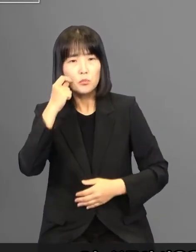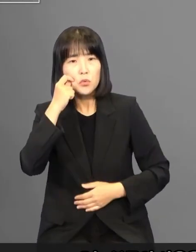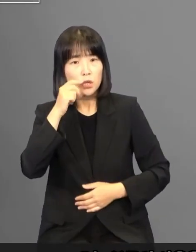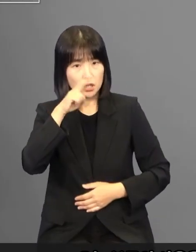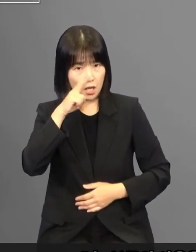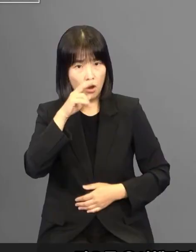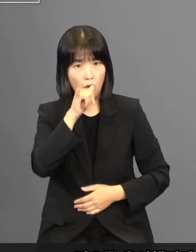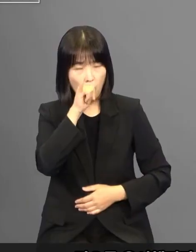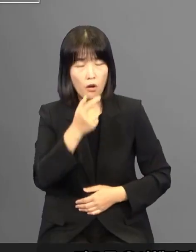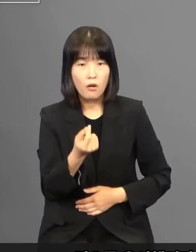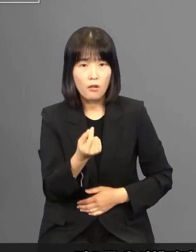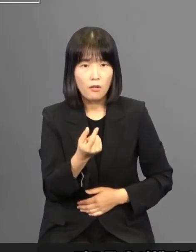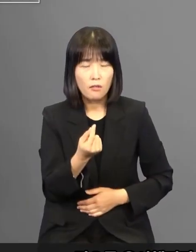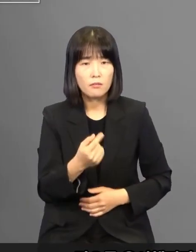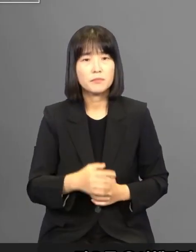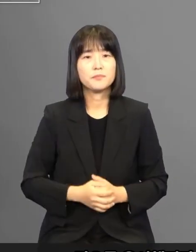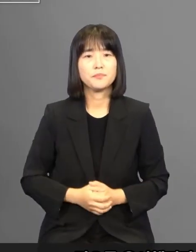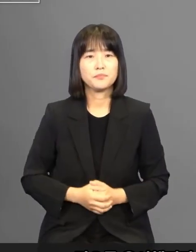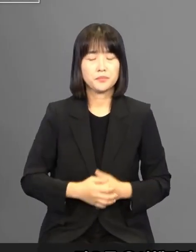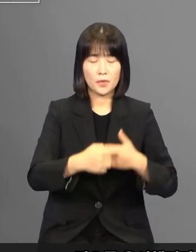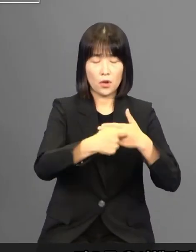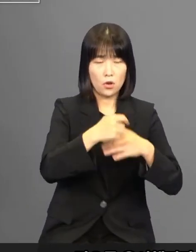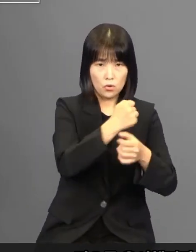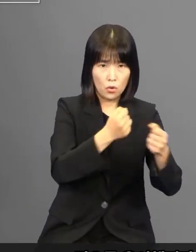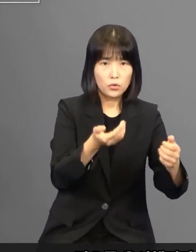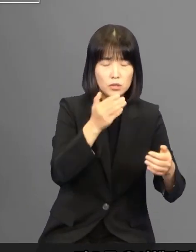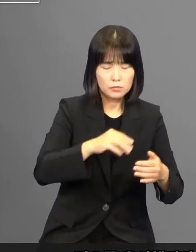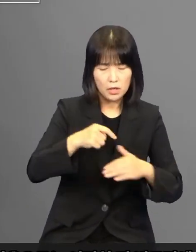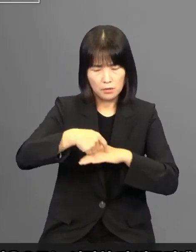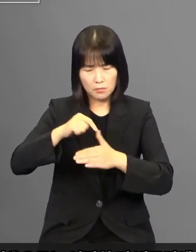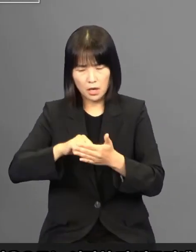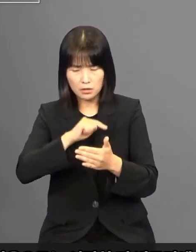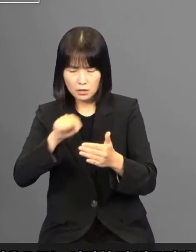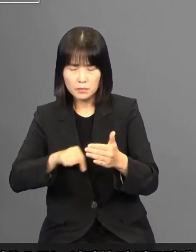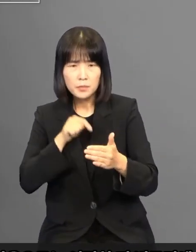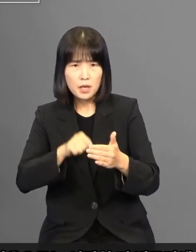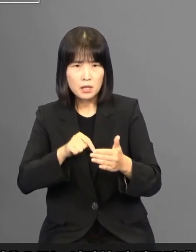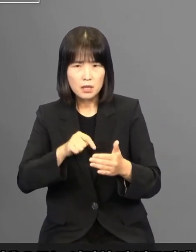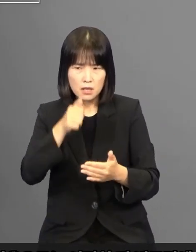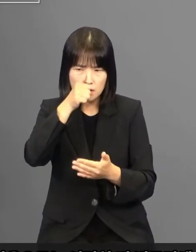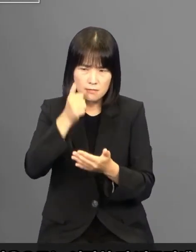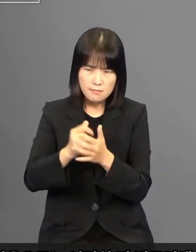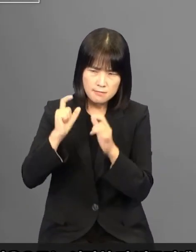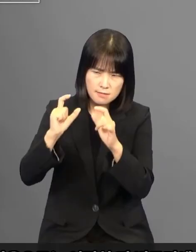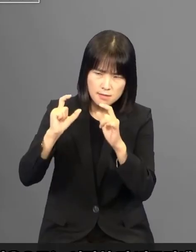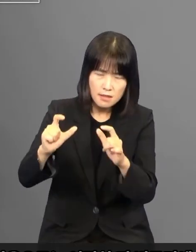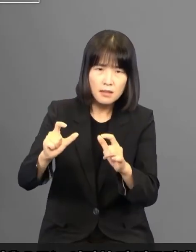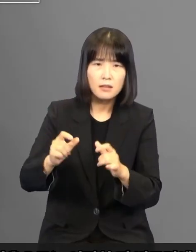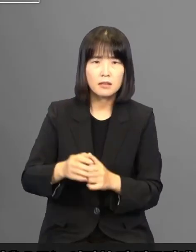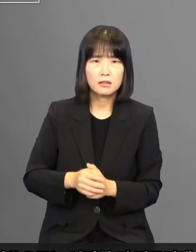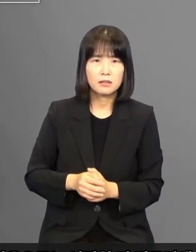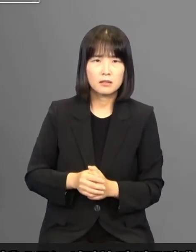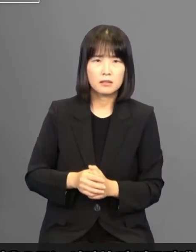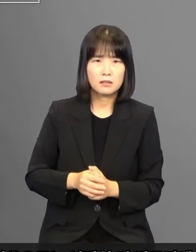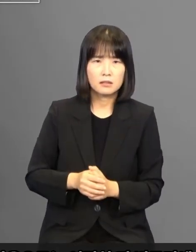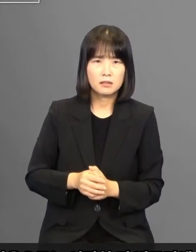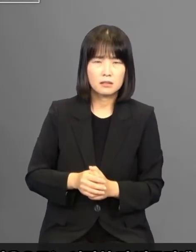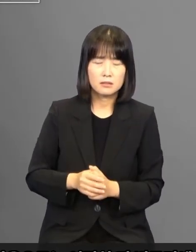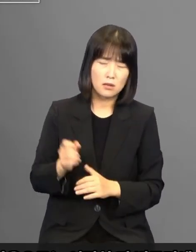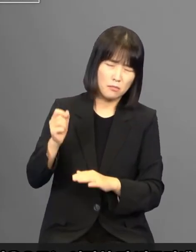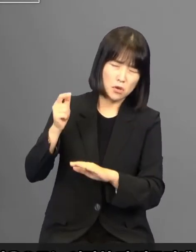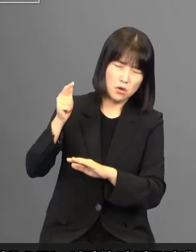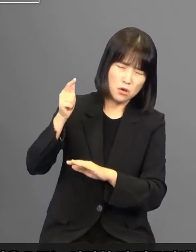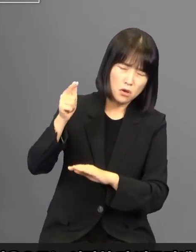이렇게 정의할 수 있습니다. 겉으로는 용서했지만 마음으로는 여전히 정지하고 마음으로는 여전히 저 변두리에 길앗 야베스